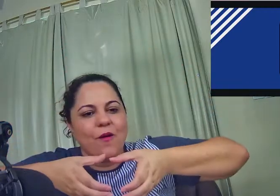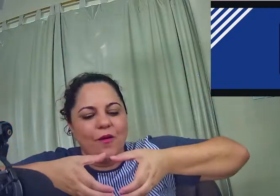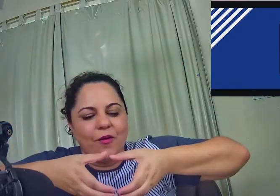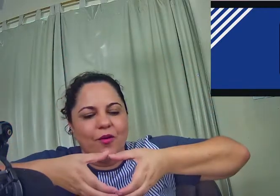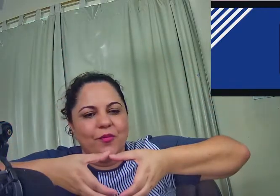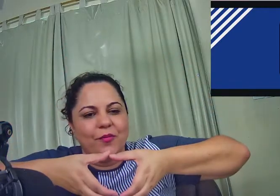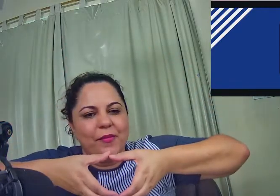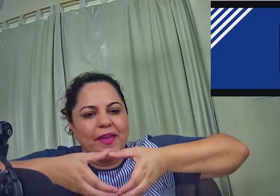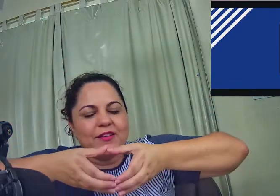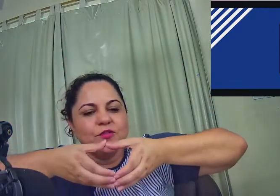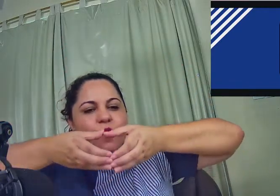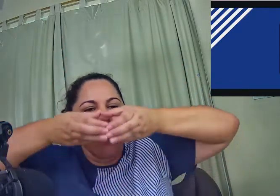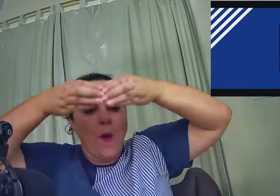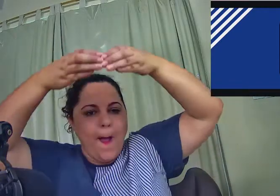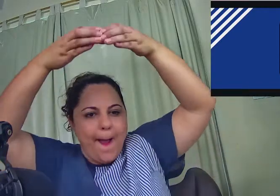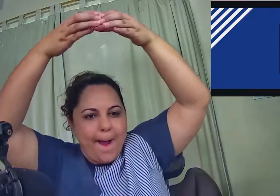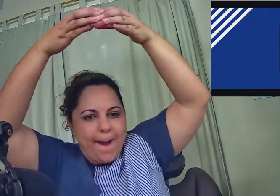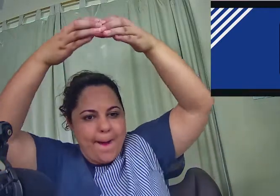ó, médio,